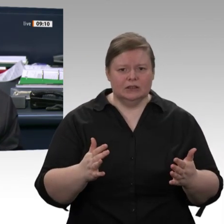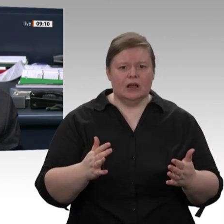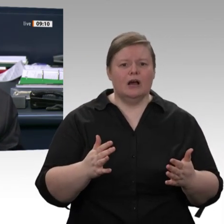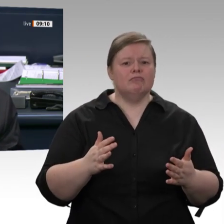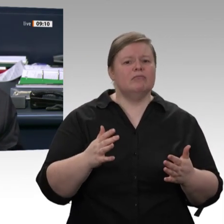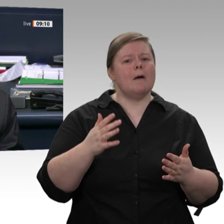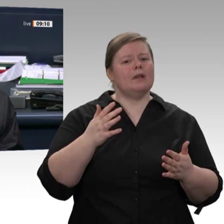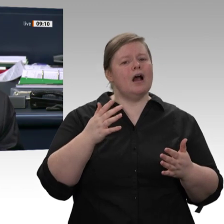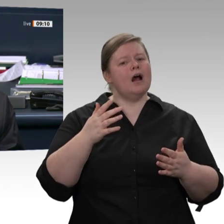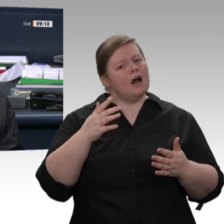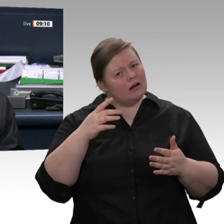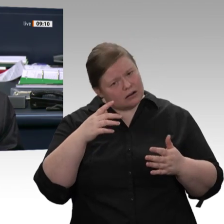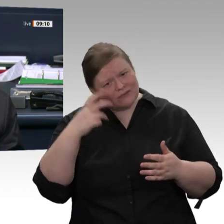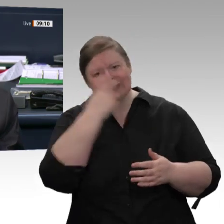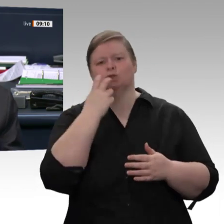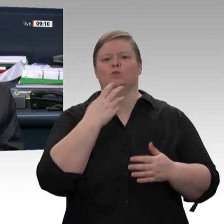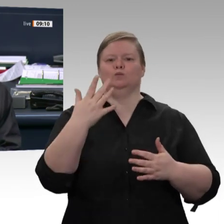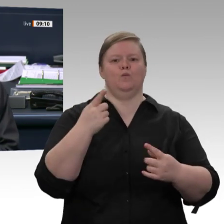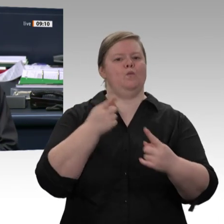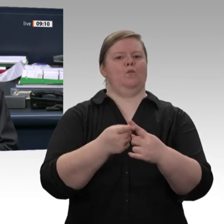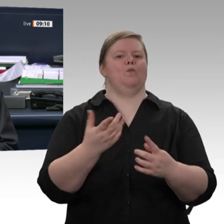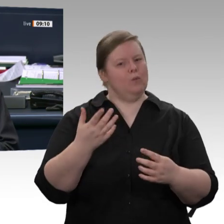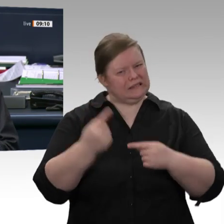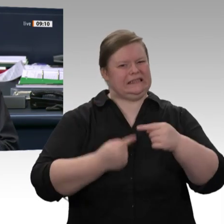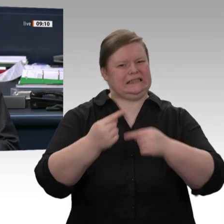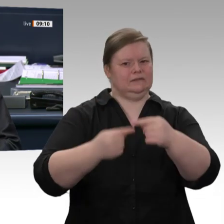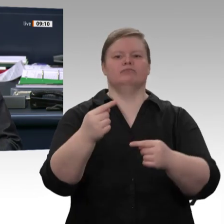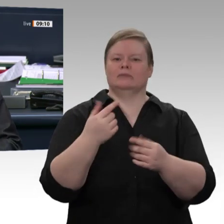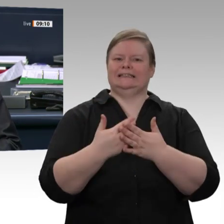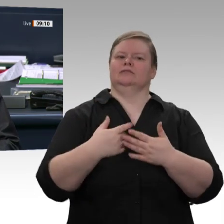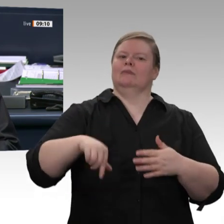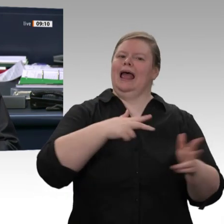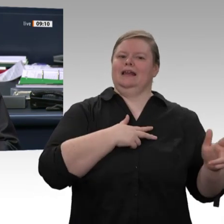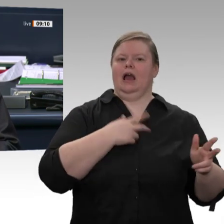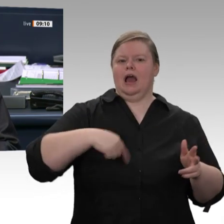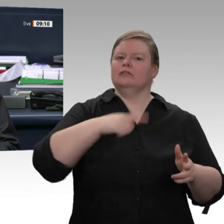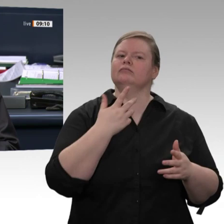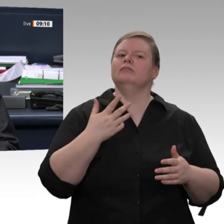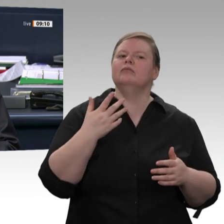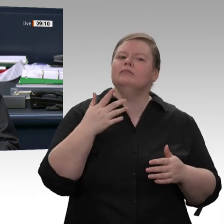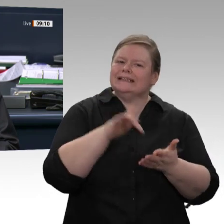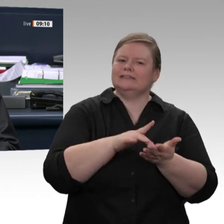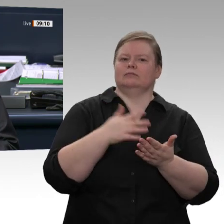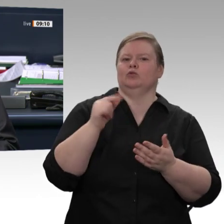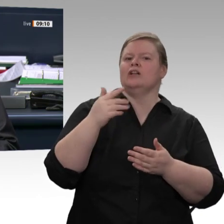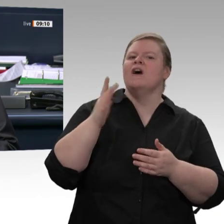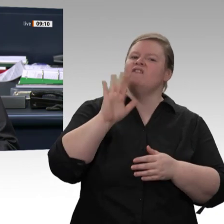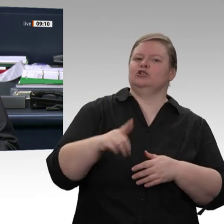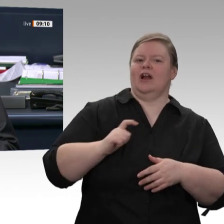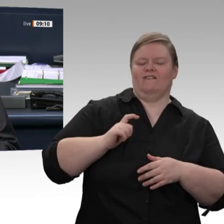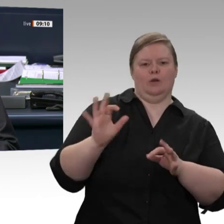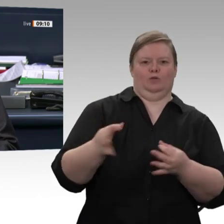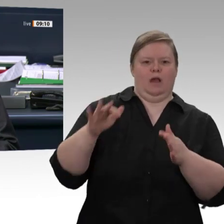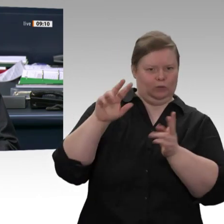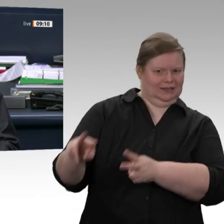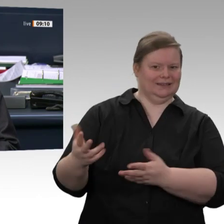zu stellen. Die Menschen haben nur dann Vertrauen, wenn der Staat seiner Verpflichtung gerecht wird, allen den größtmöglichen